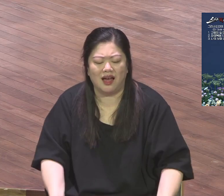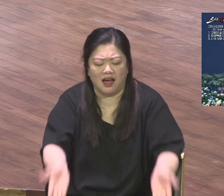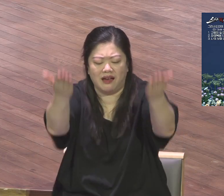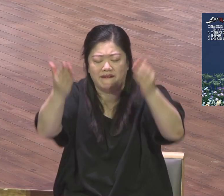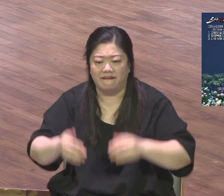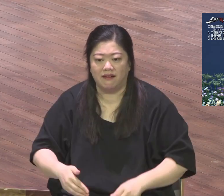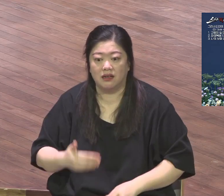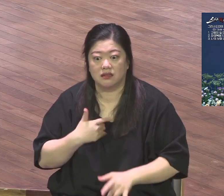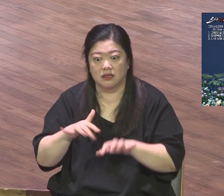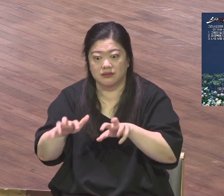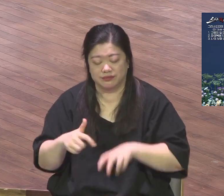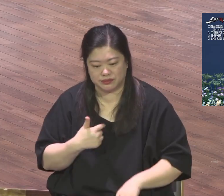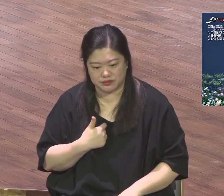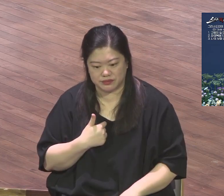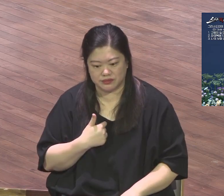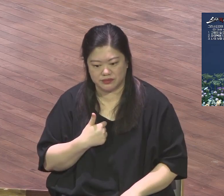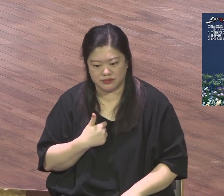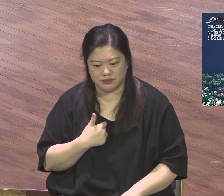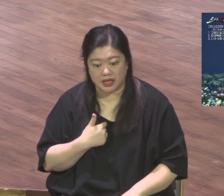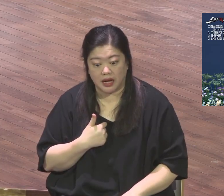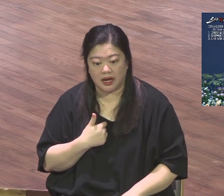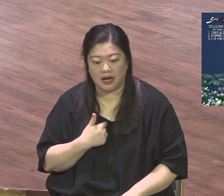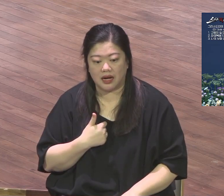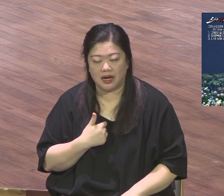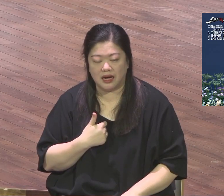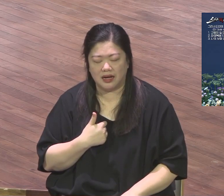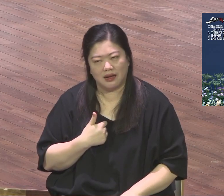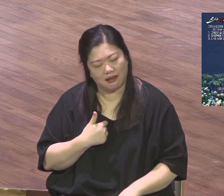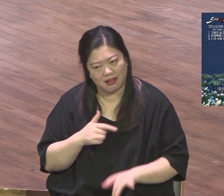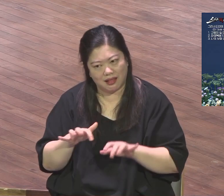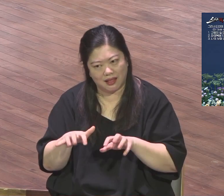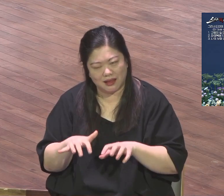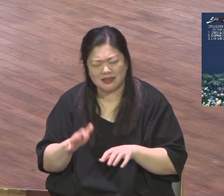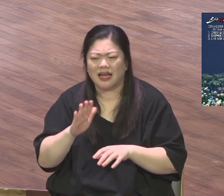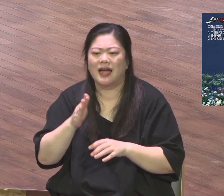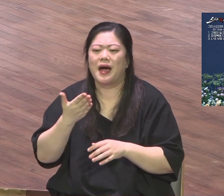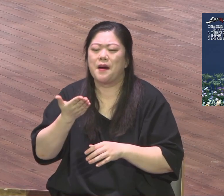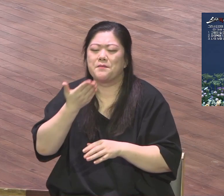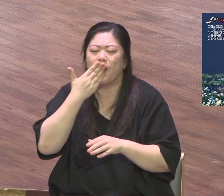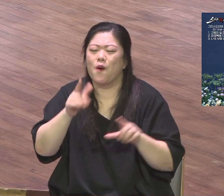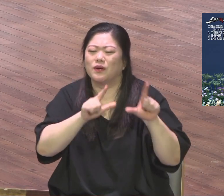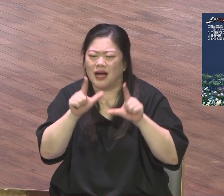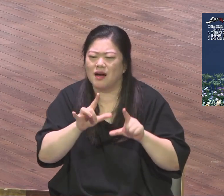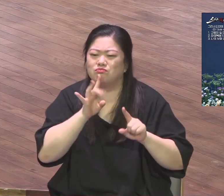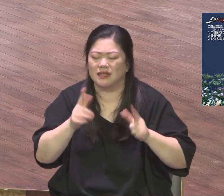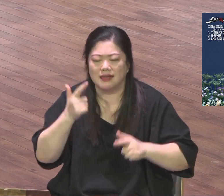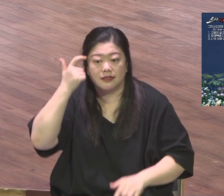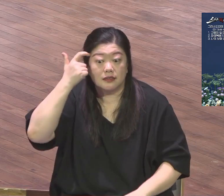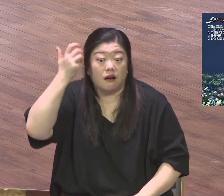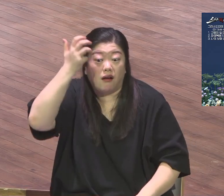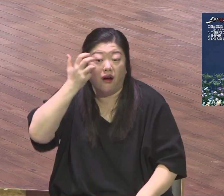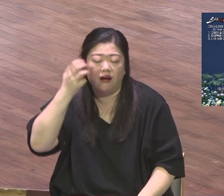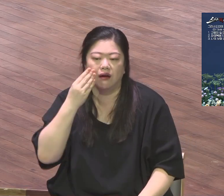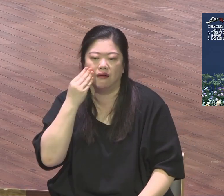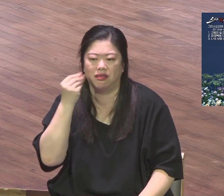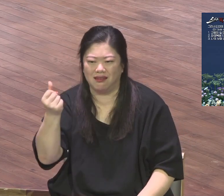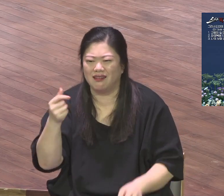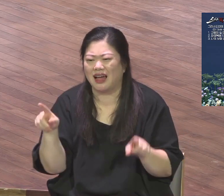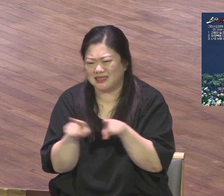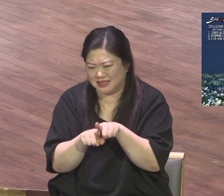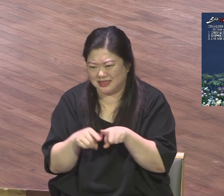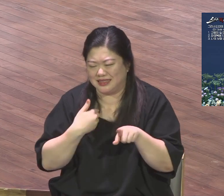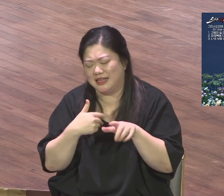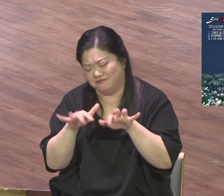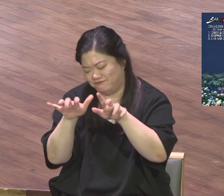잘 먹고 잘 살아라니까 꼭 육신만 생각하고 그러지 말고 영적으로도 마찬가지. 잘 먹고 잘 살아라. 잘 먹고 잘 살아야죠.